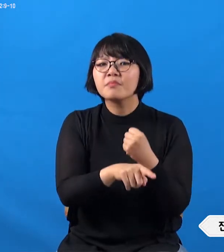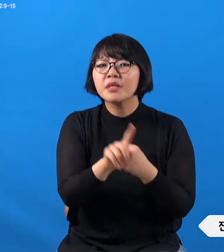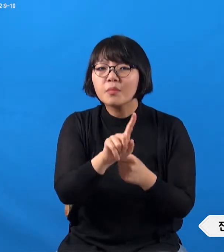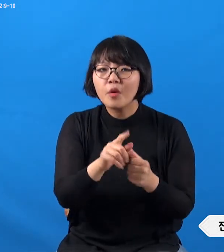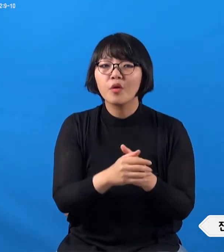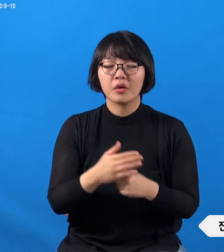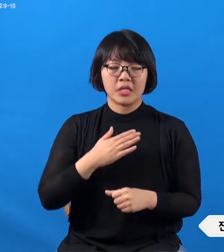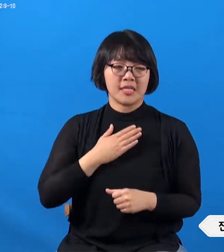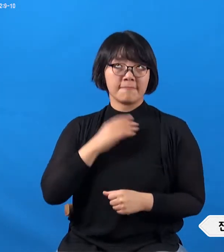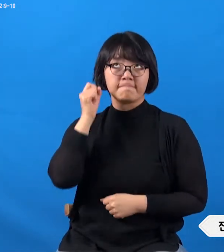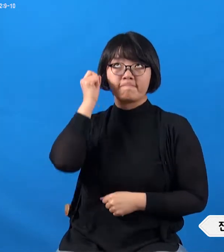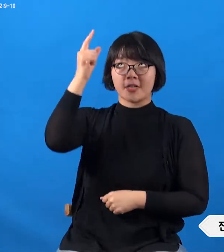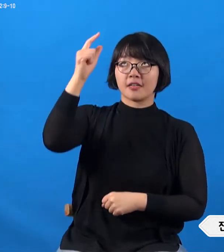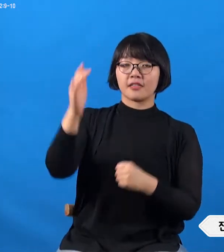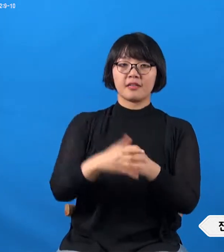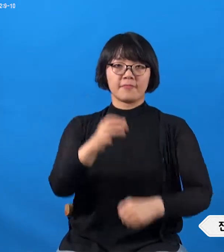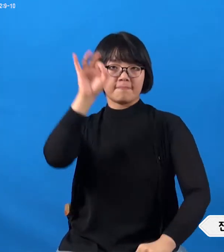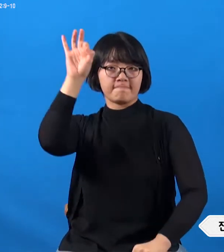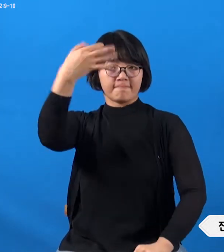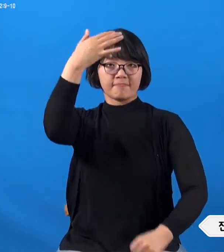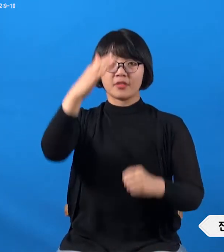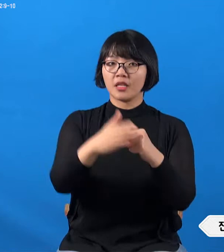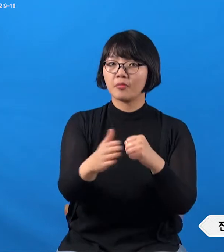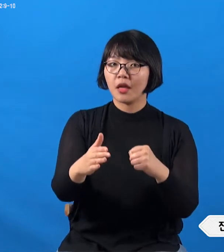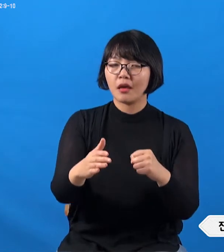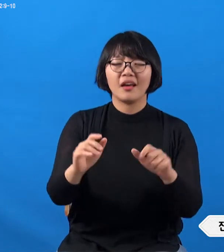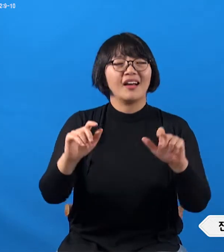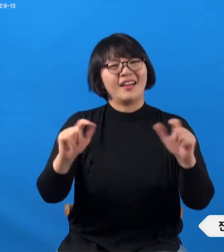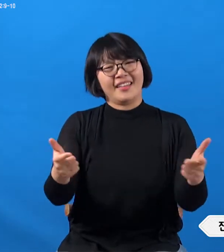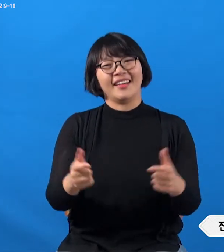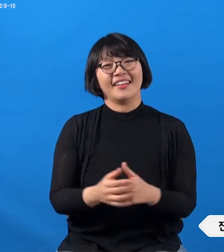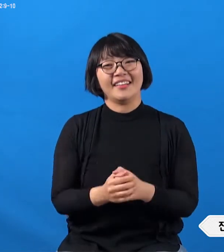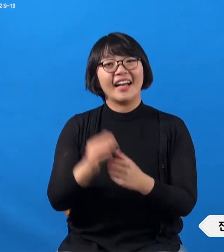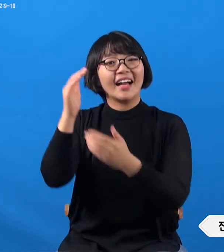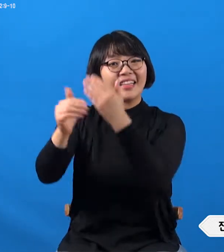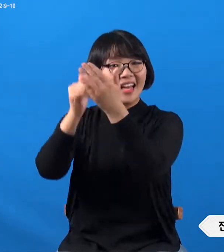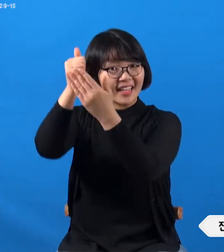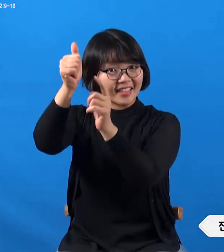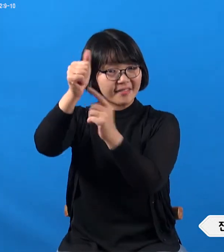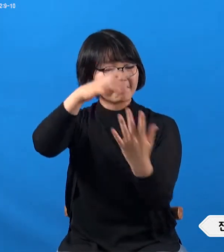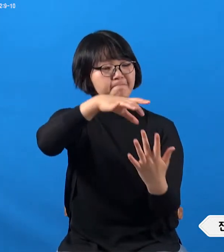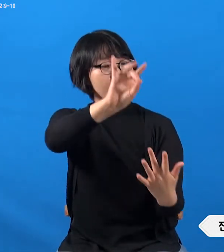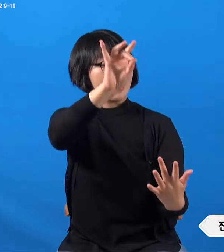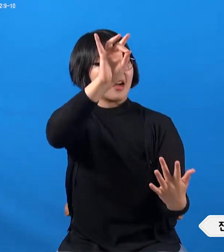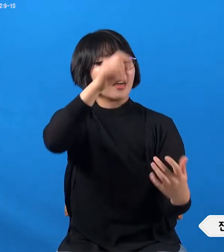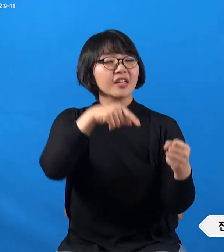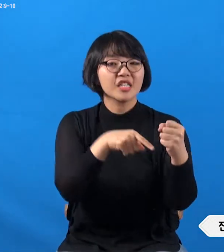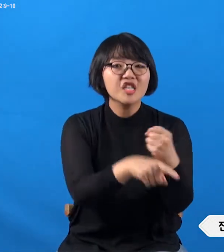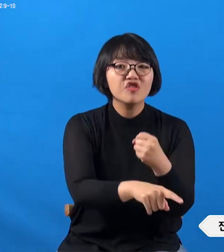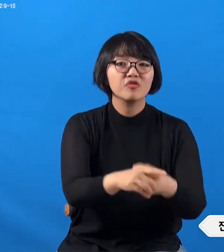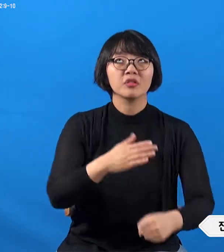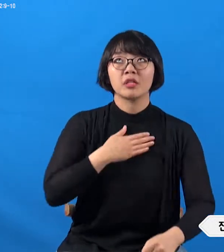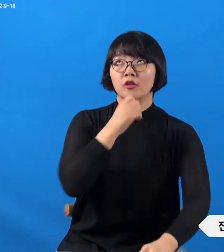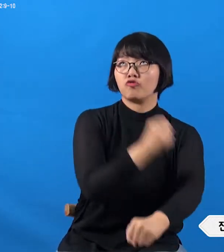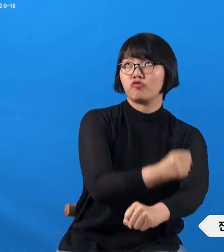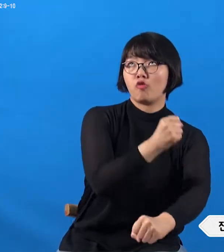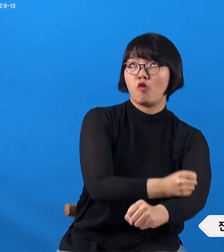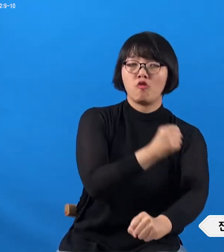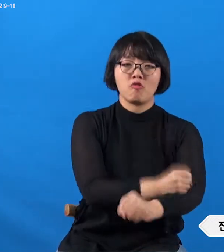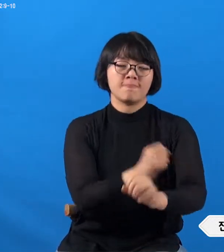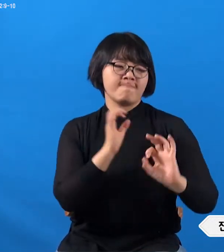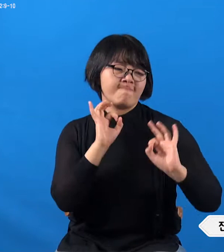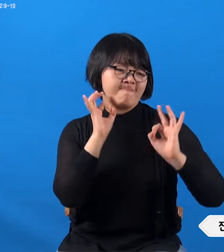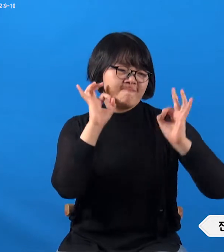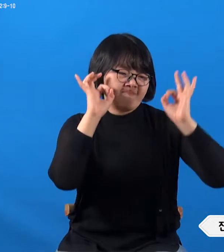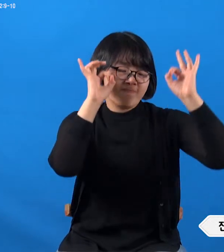우리의 뛰어남에 근거하지 않음을 봅니다. 하나님의 택하심은 우리의 수고와 노력과